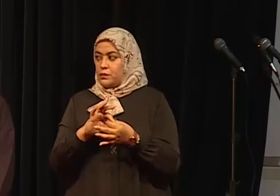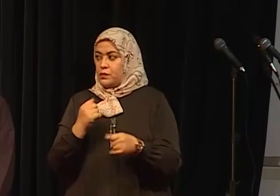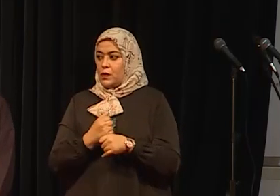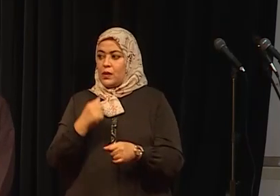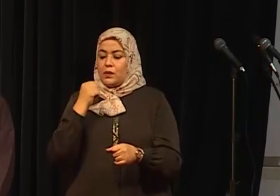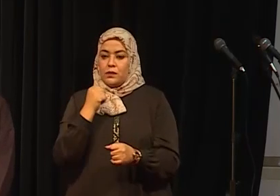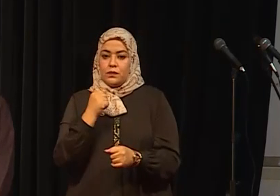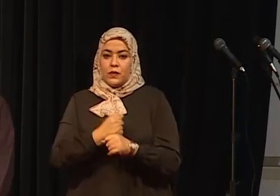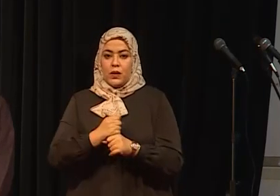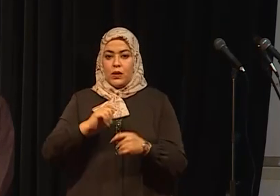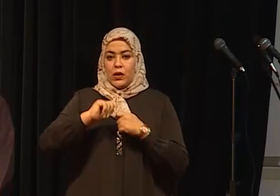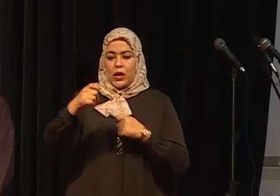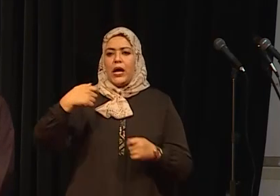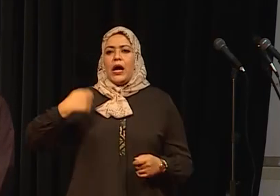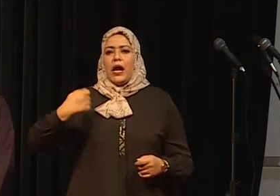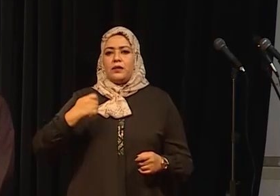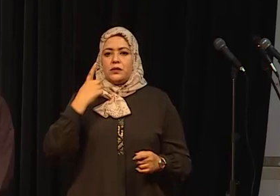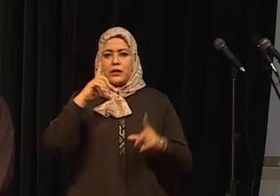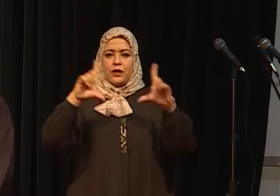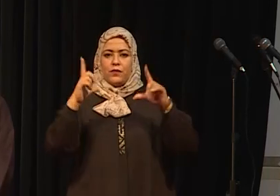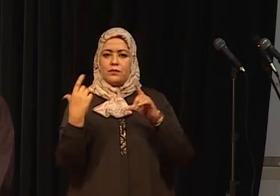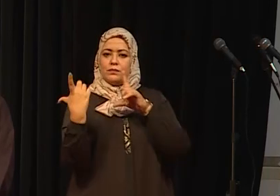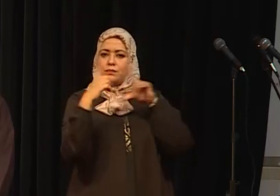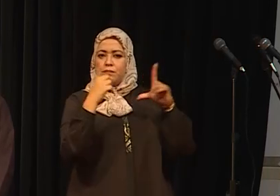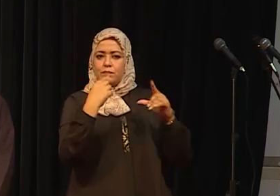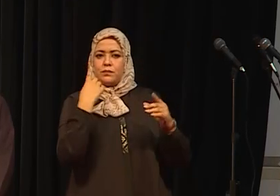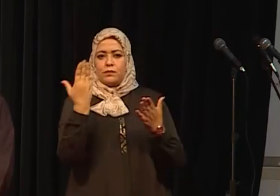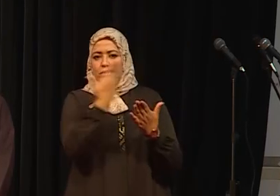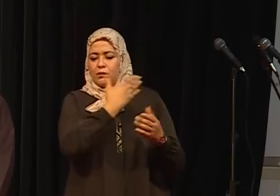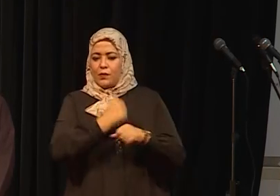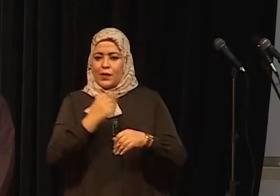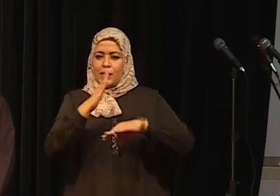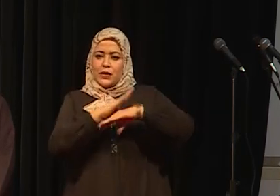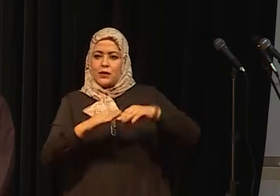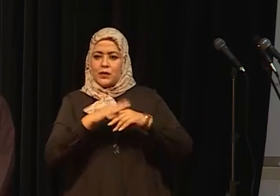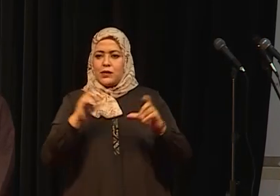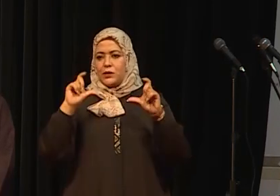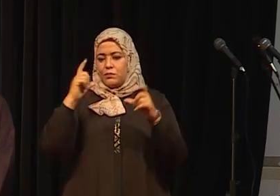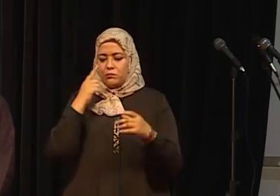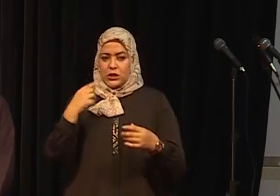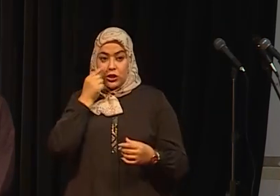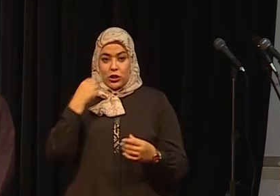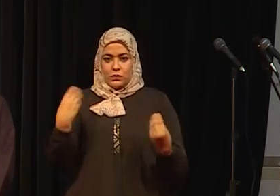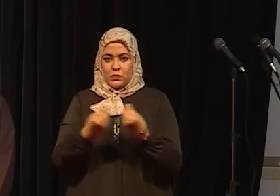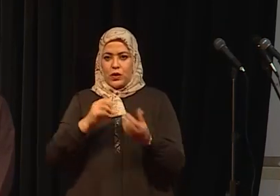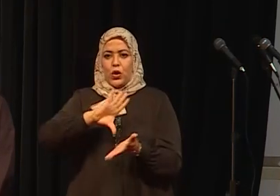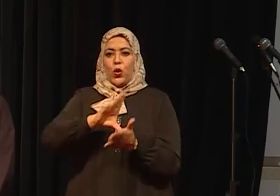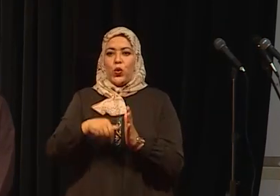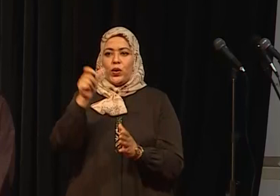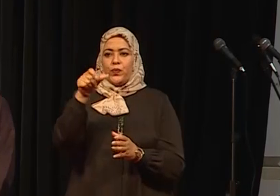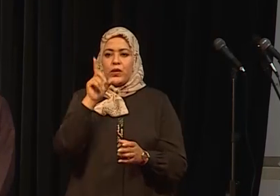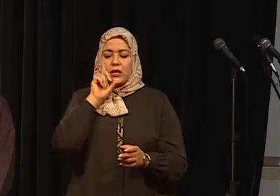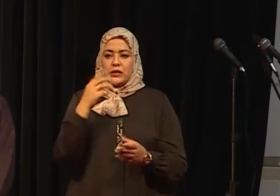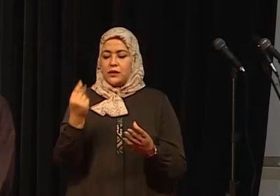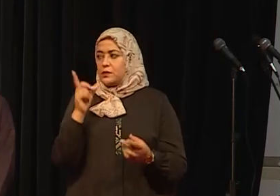عن بعد رؤساء وممثلين عن هيئات إفريقية لحماية معطيات ذات الطابع الشخصي بكل من